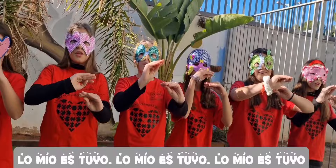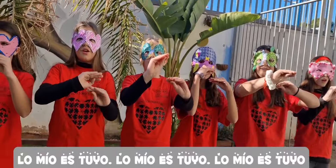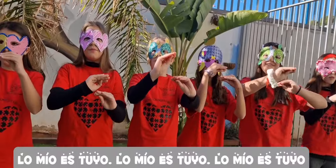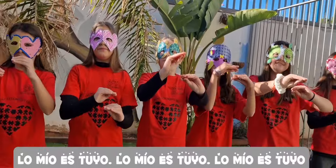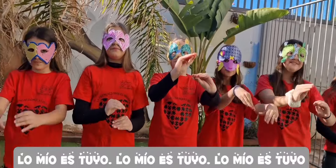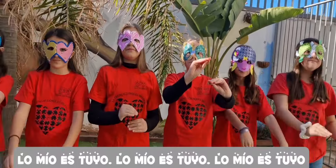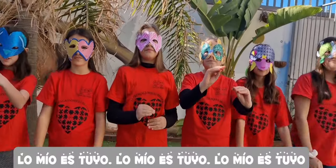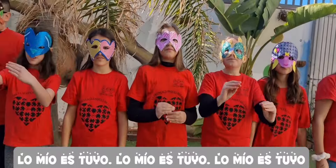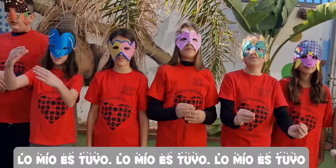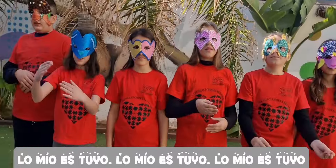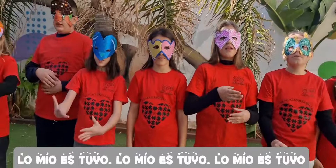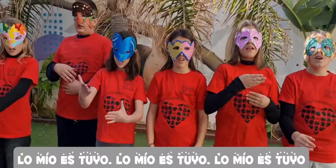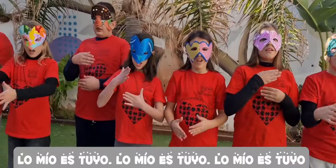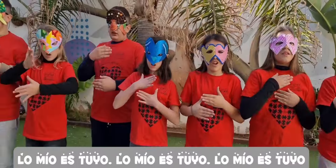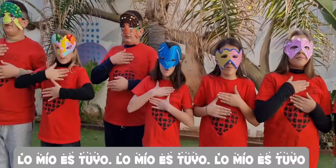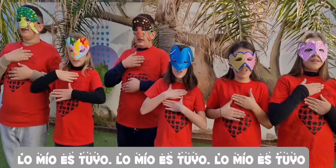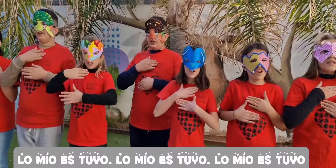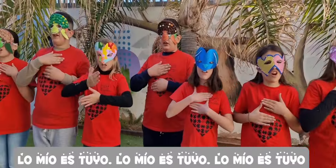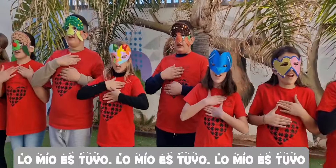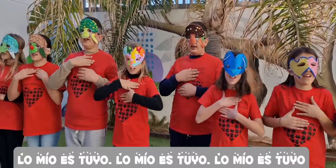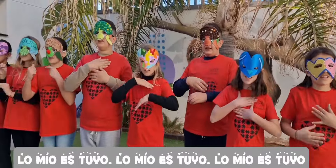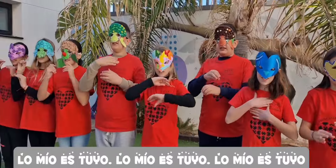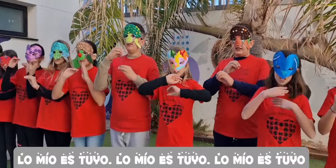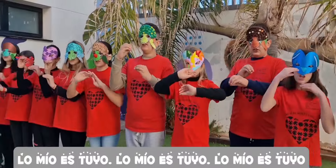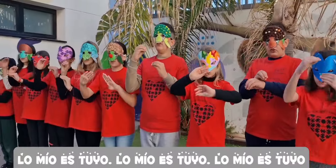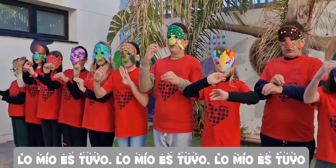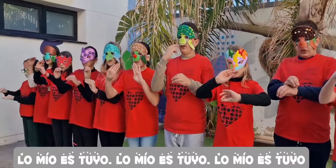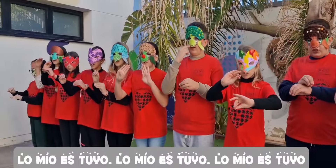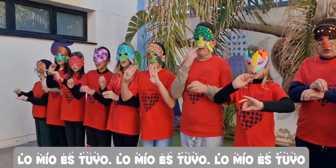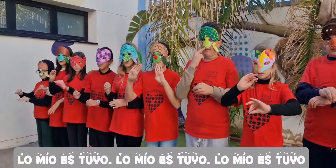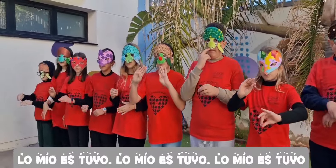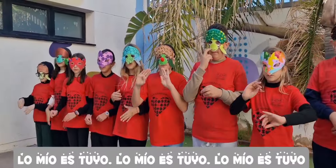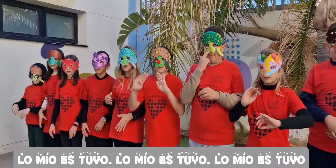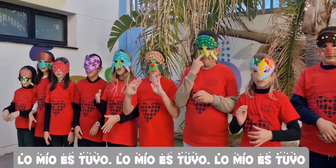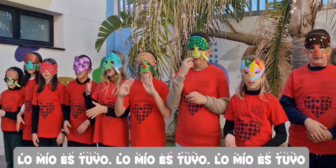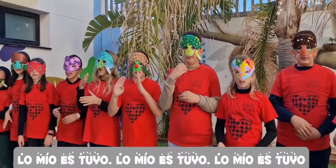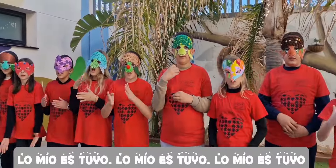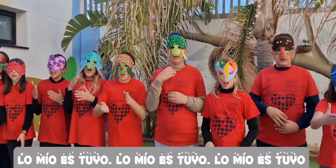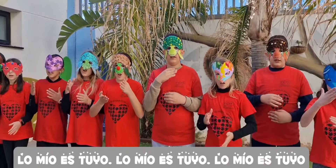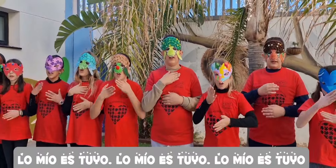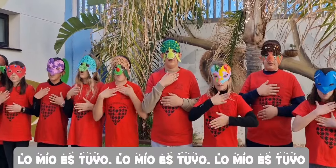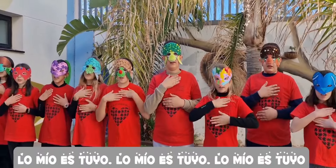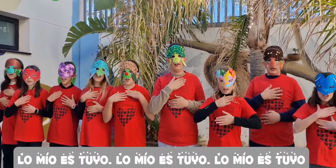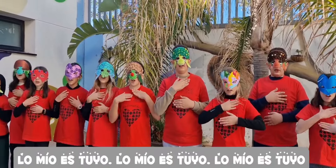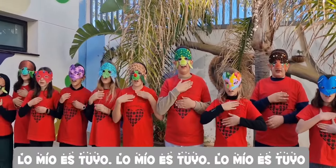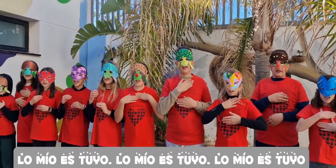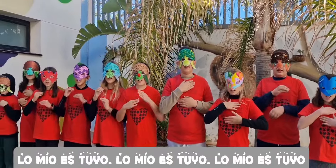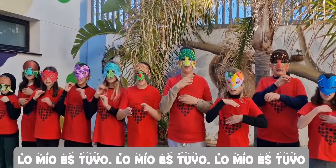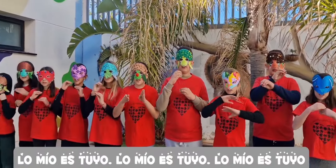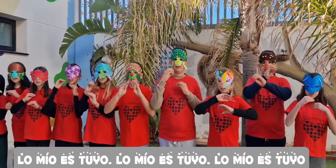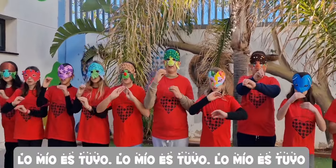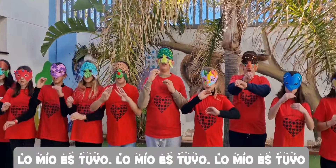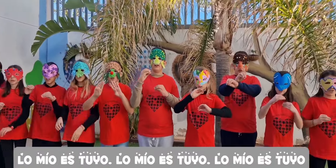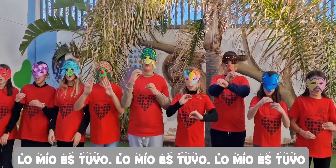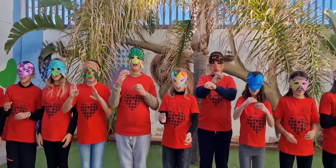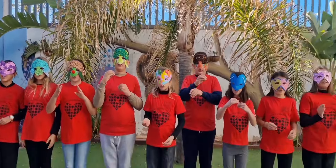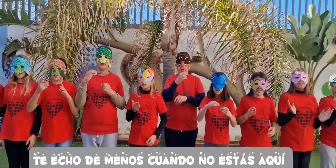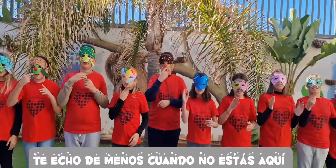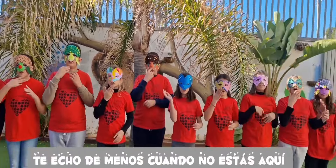tuyo, lo mío es tuyo. Lo mío es tuyo, eso